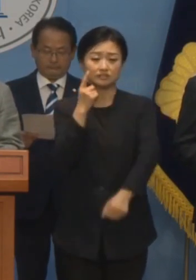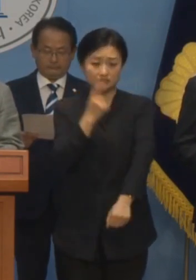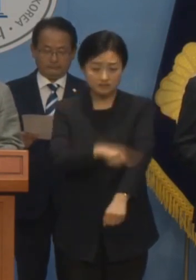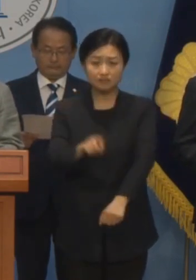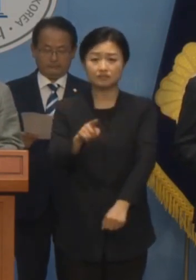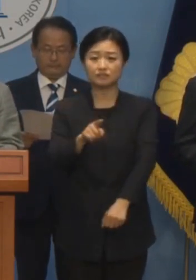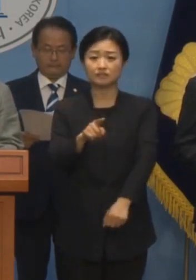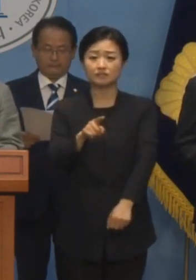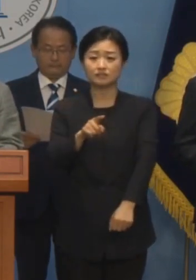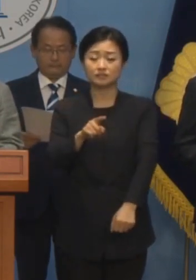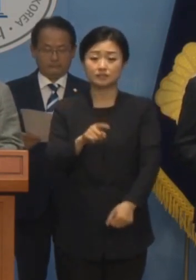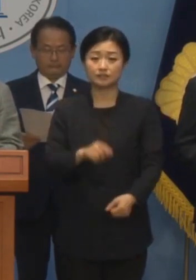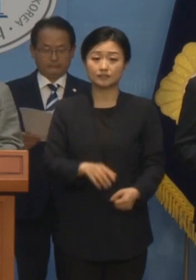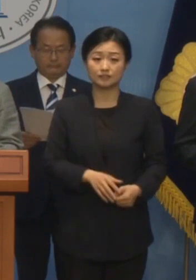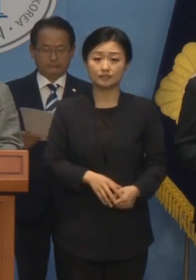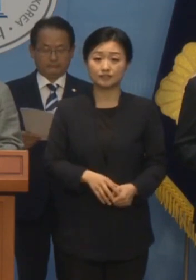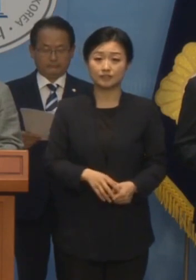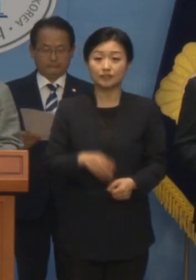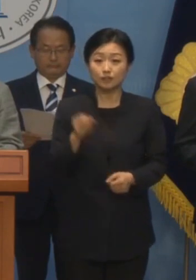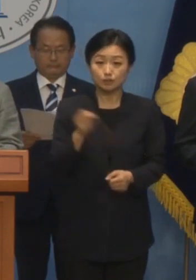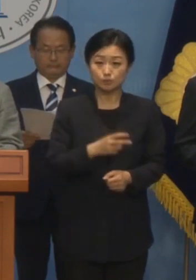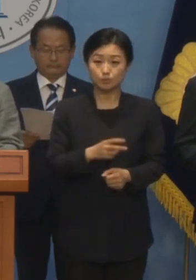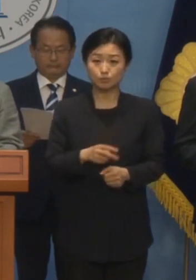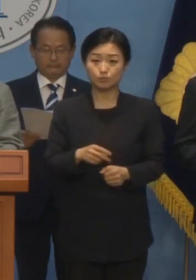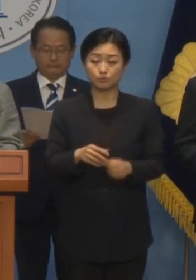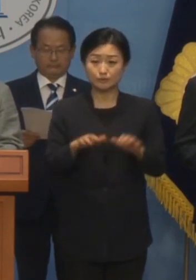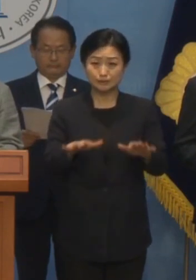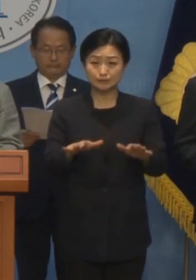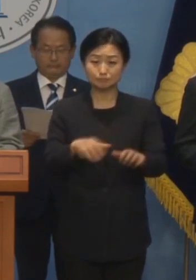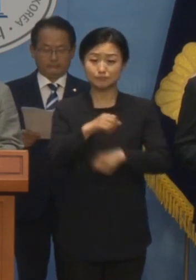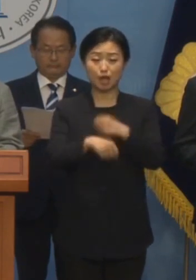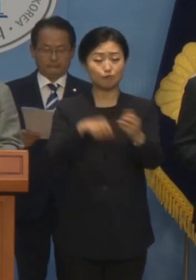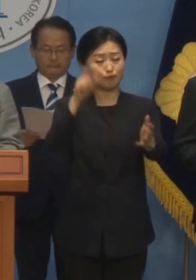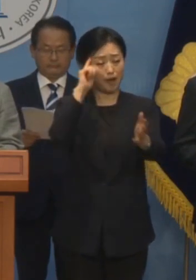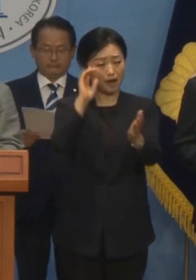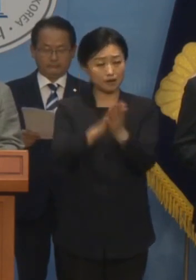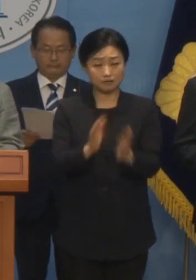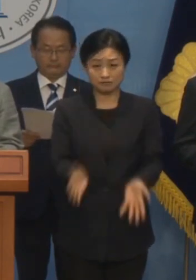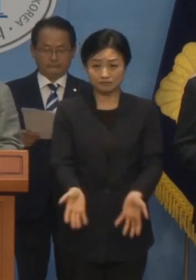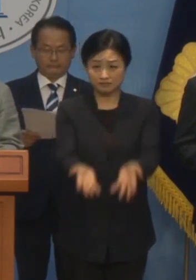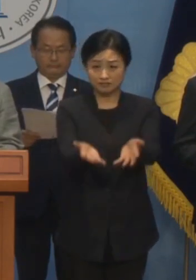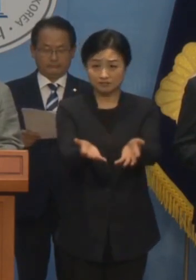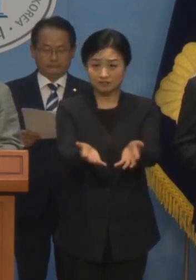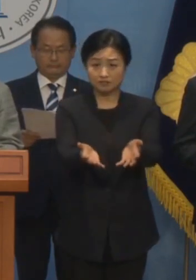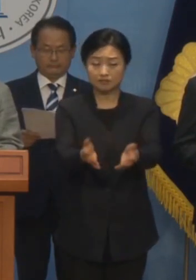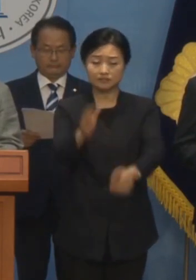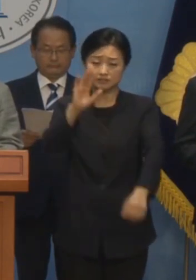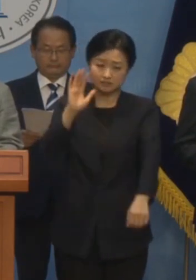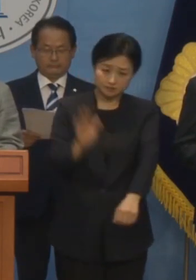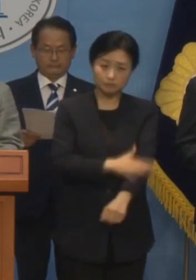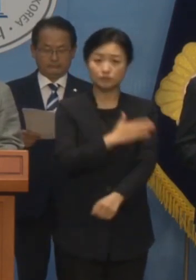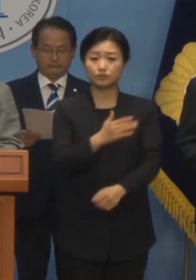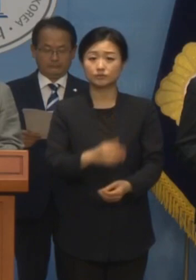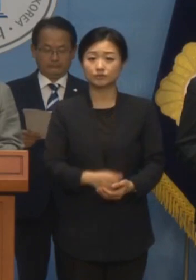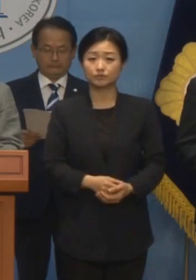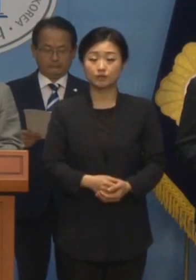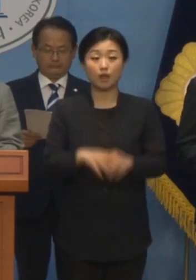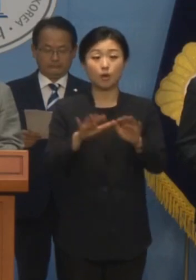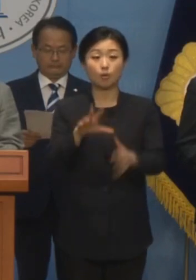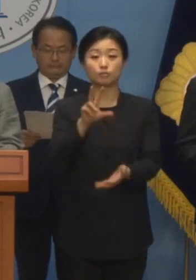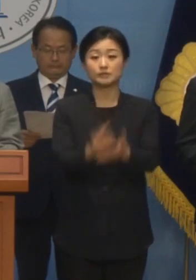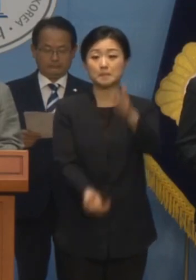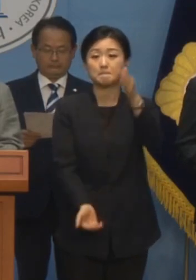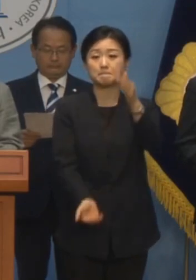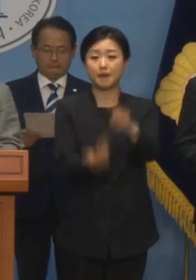무능한 국정운영과 시장의 무질서를 자유로 포장해 용인하는 그릇된 습성이 오늘의